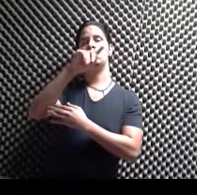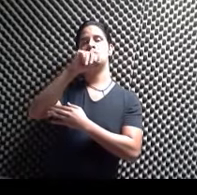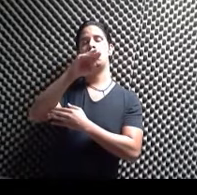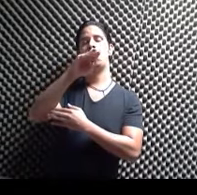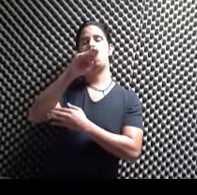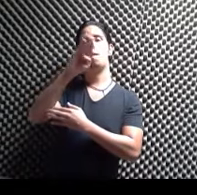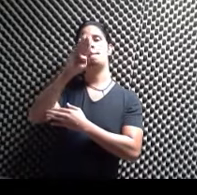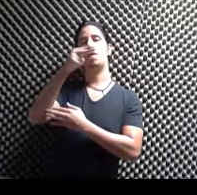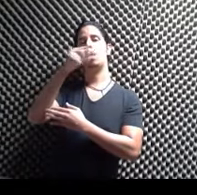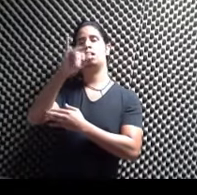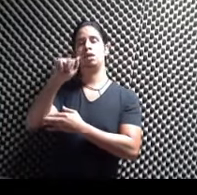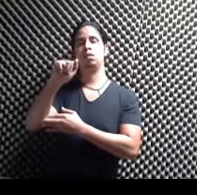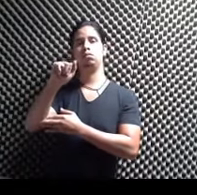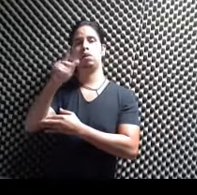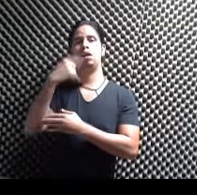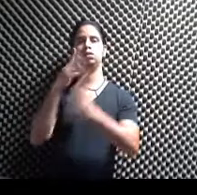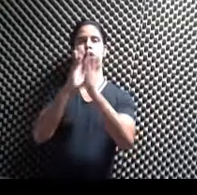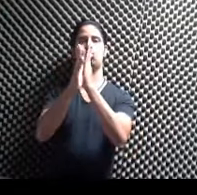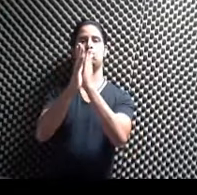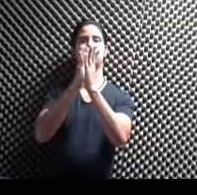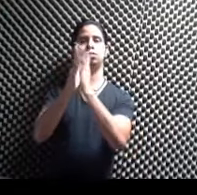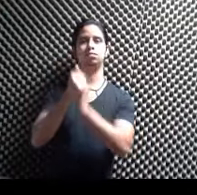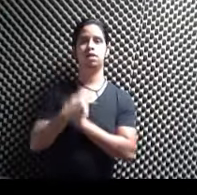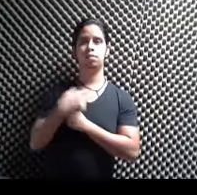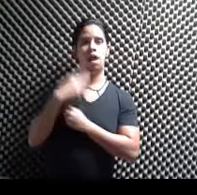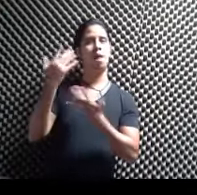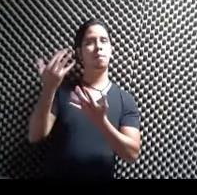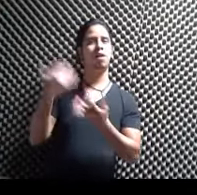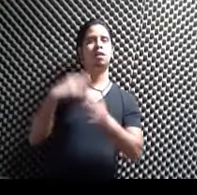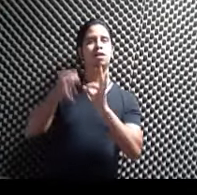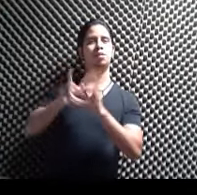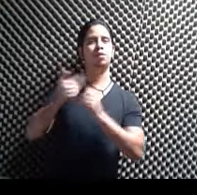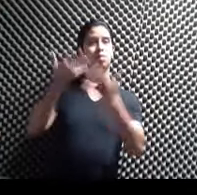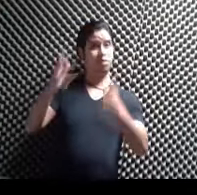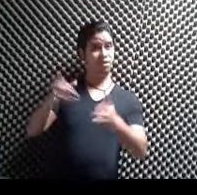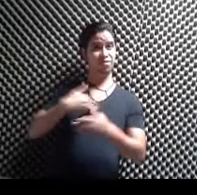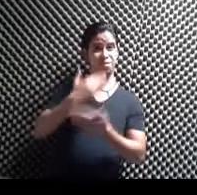Santurce. Así que déjame esperar que José lo termine. Muy bien, ya terminó.